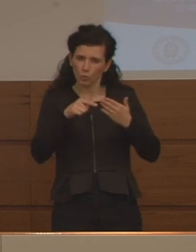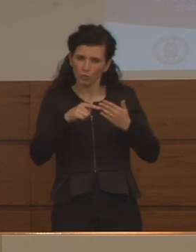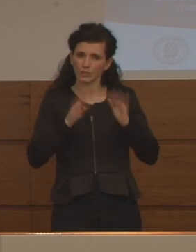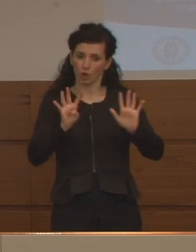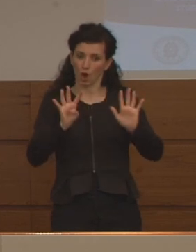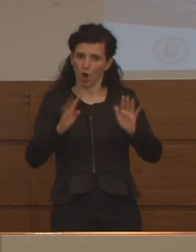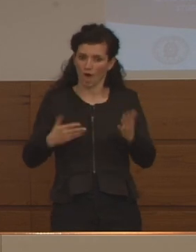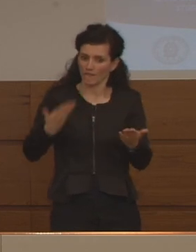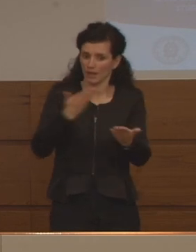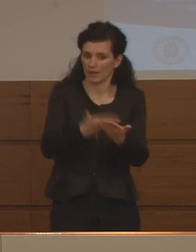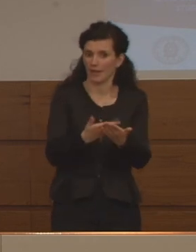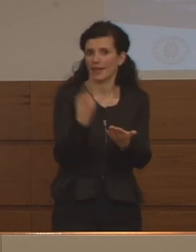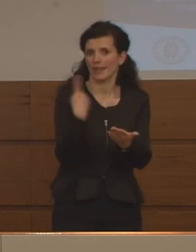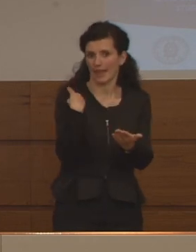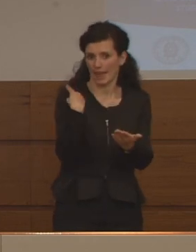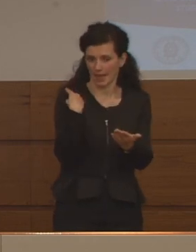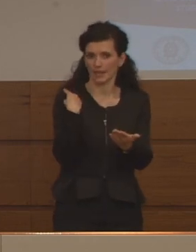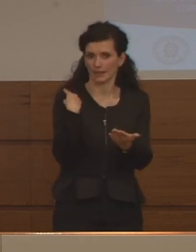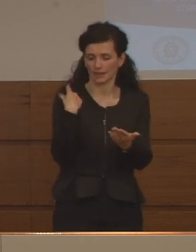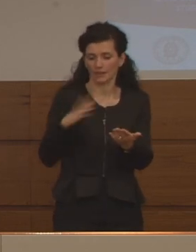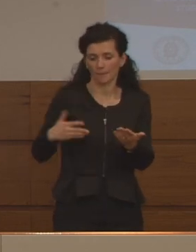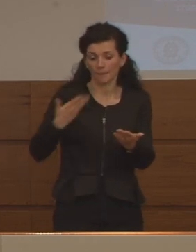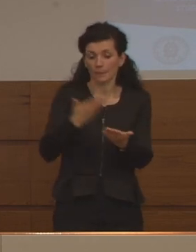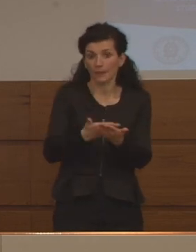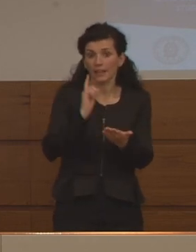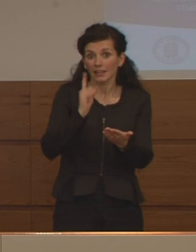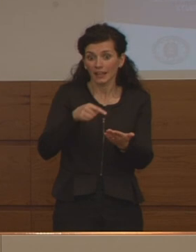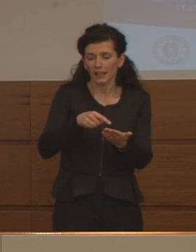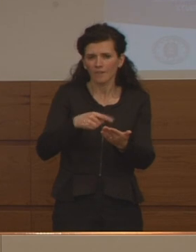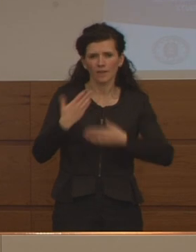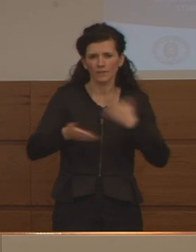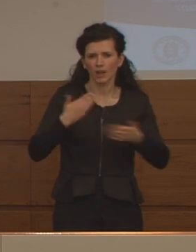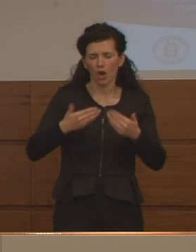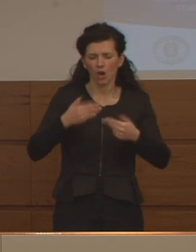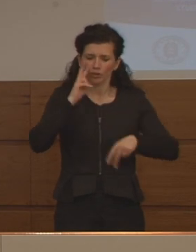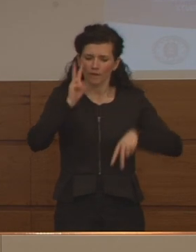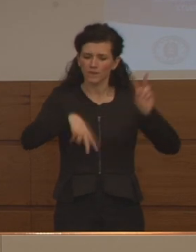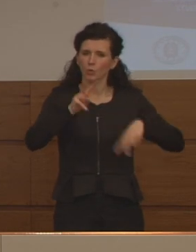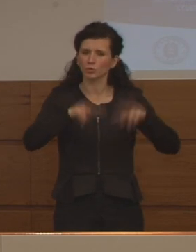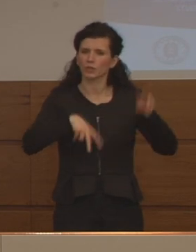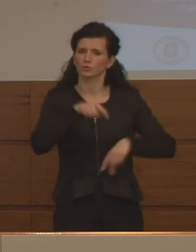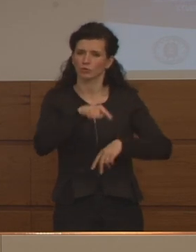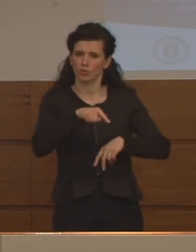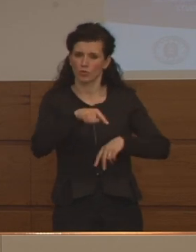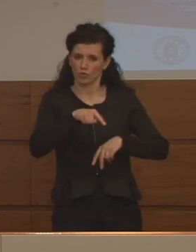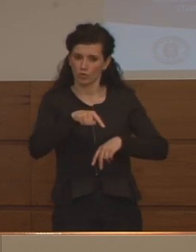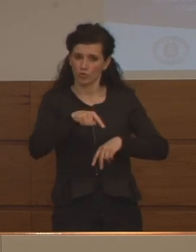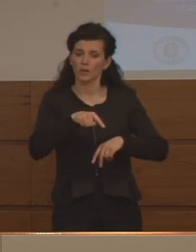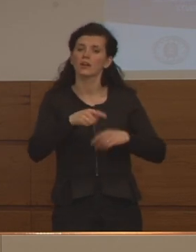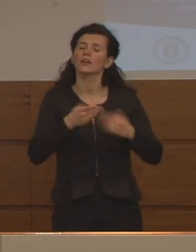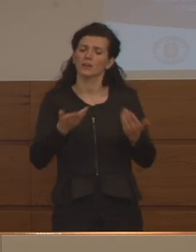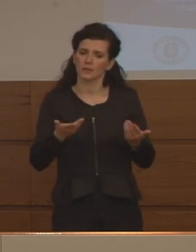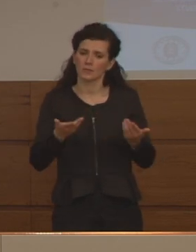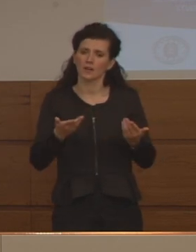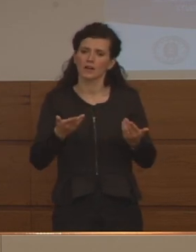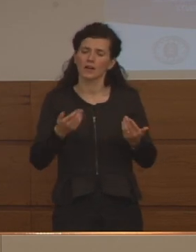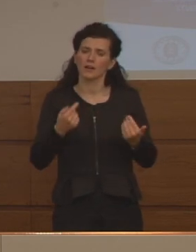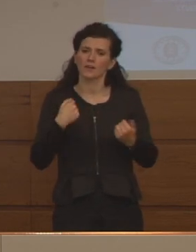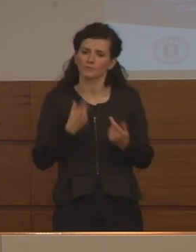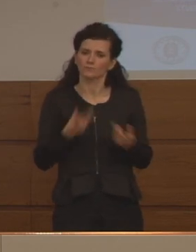ieri e che saranno oggetto di rapida valutazione ma ancora una volta permettetemi di